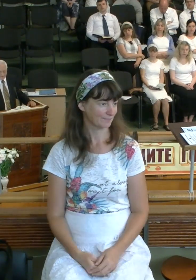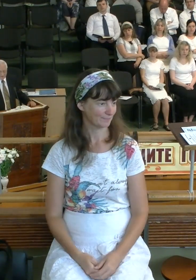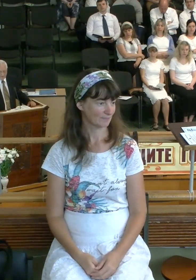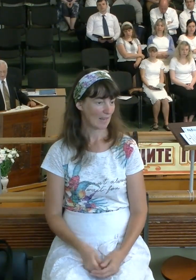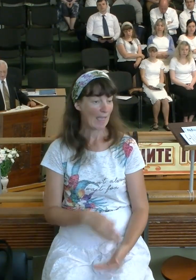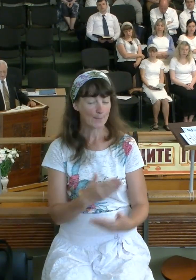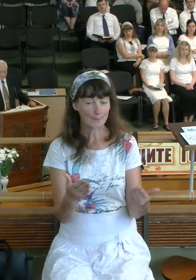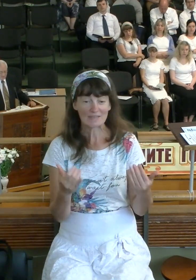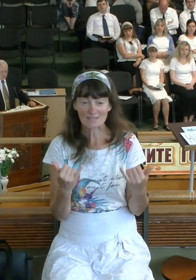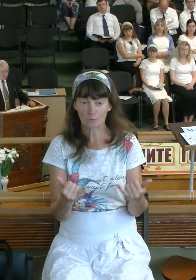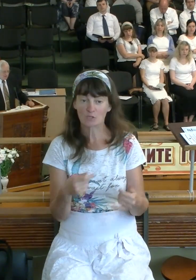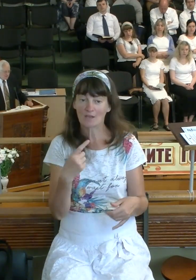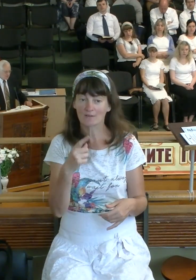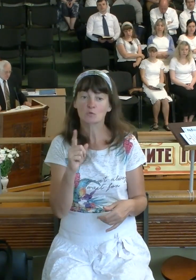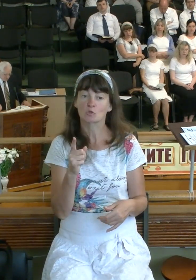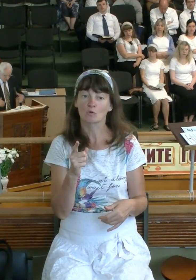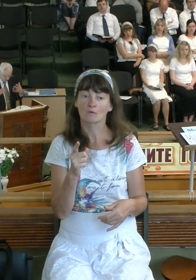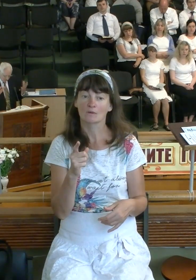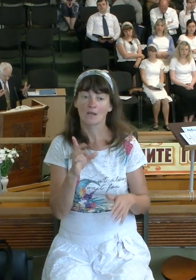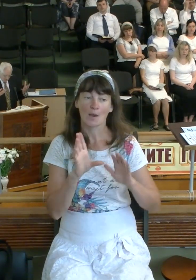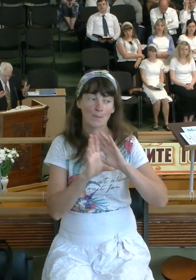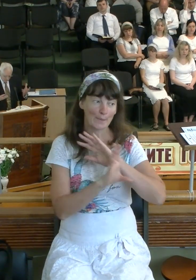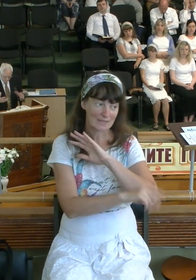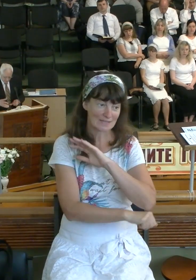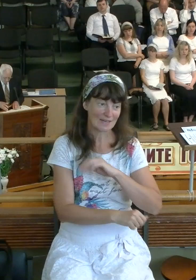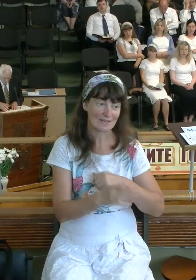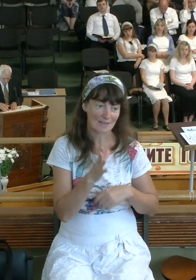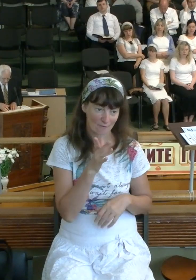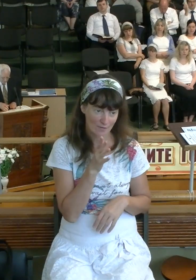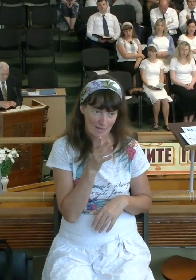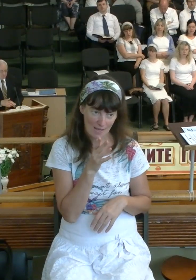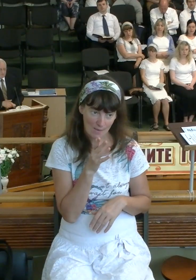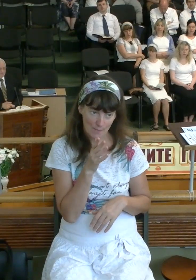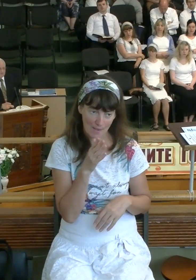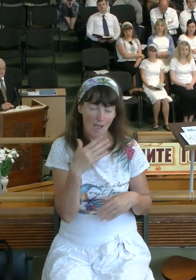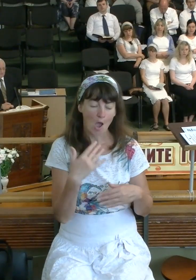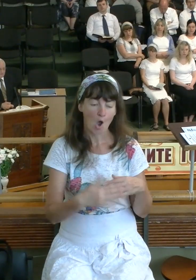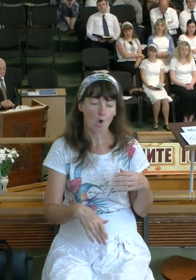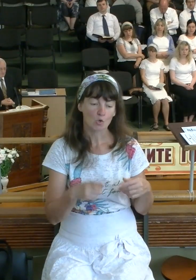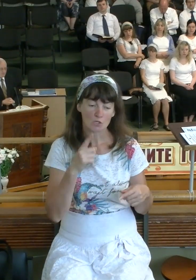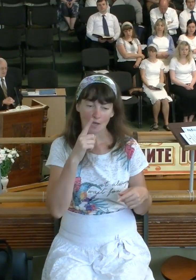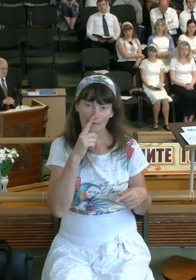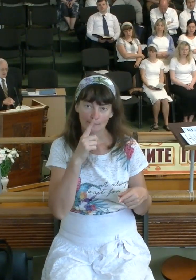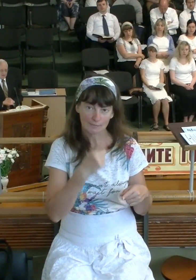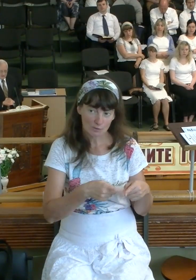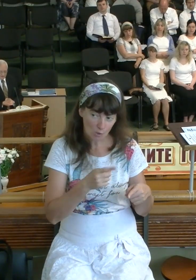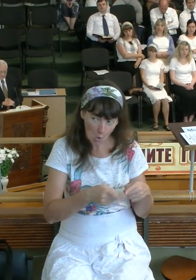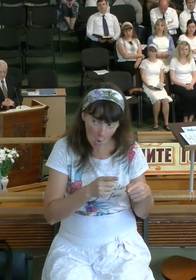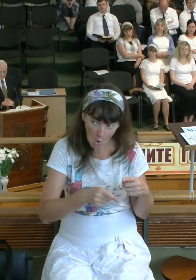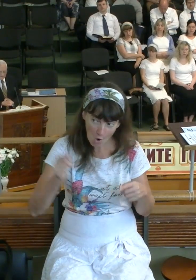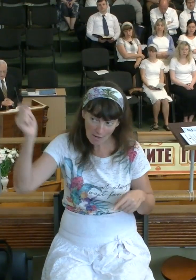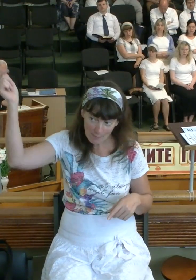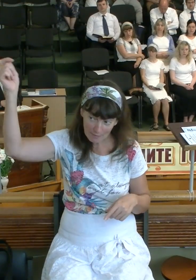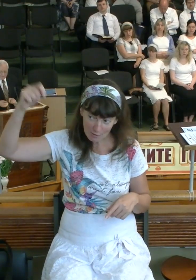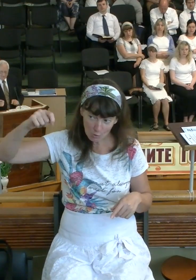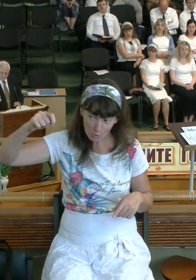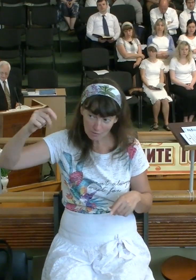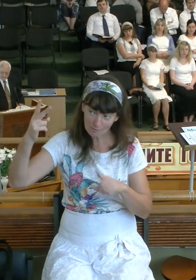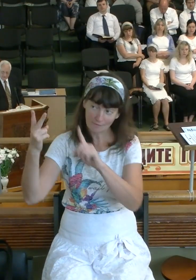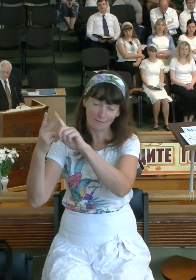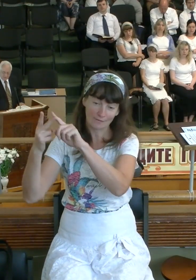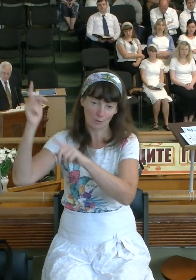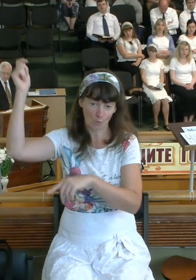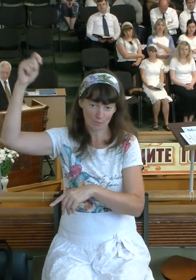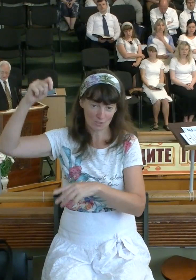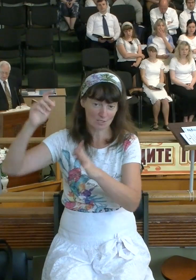последнее время, мы говорим о том, что уже скоро придет Господь. Друзья дорогие,